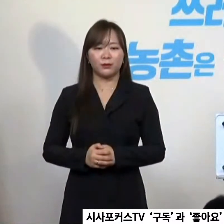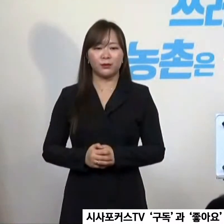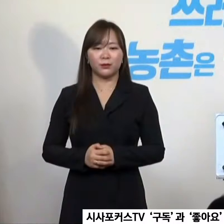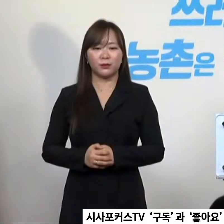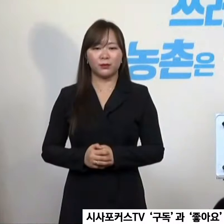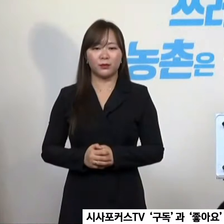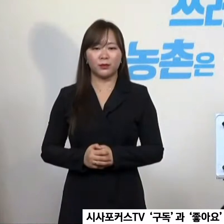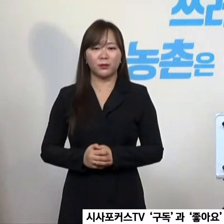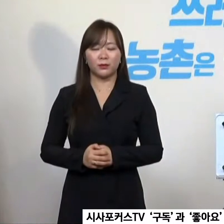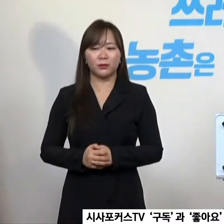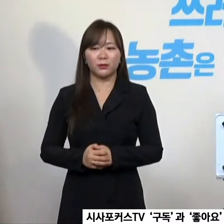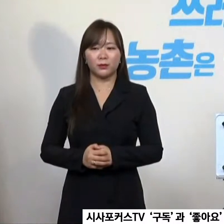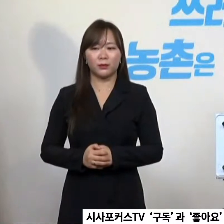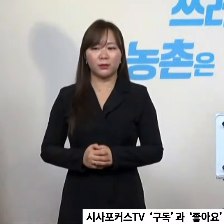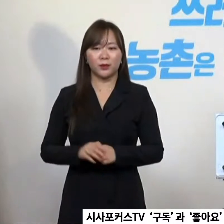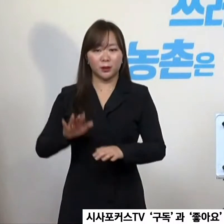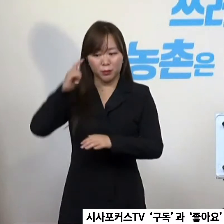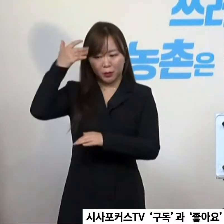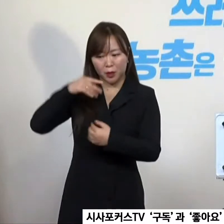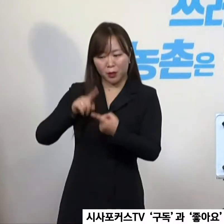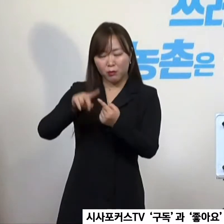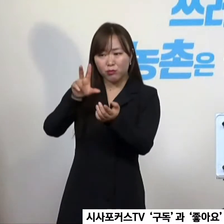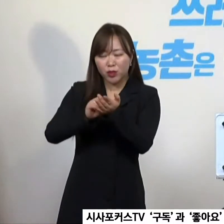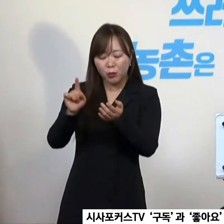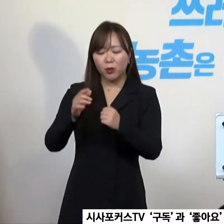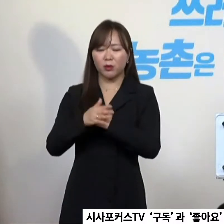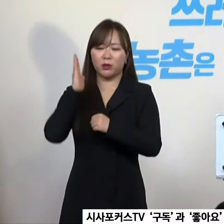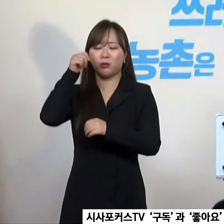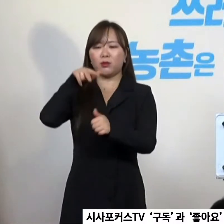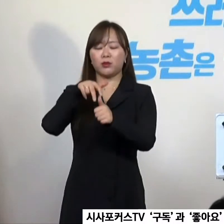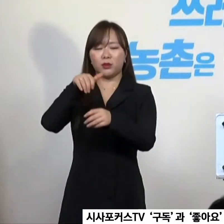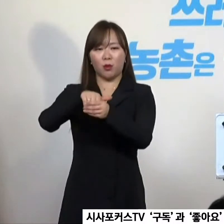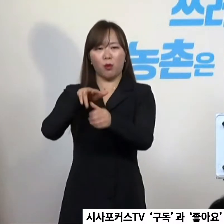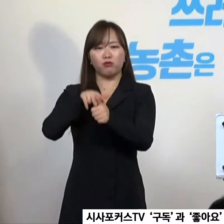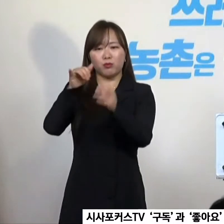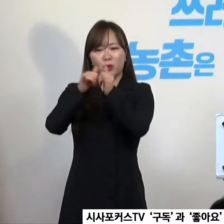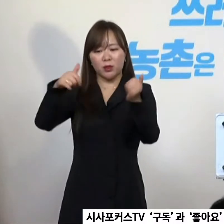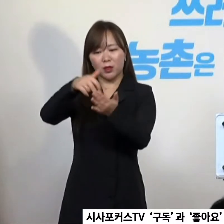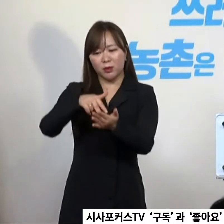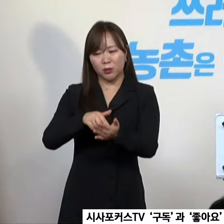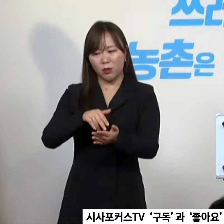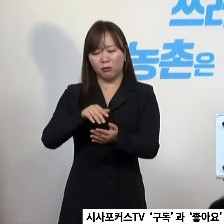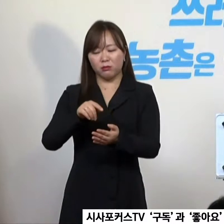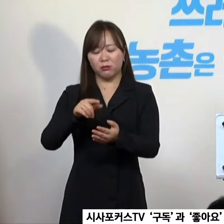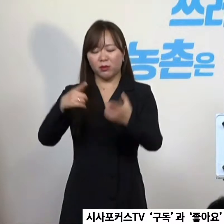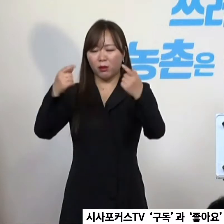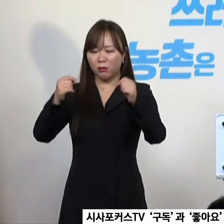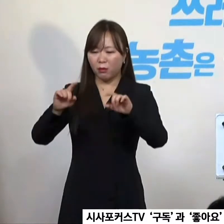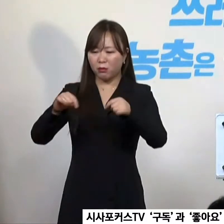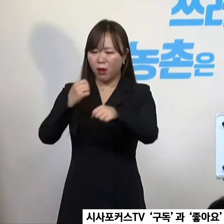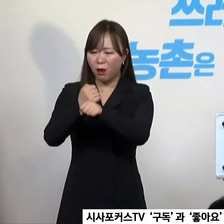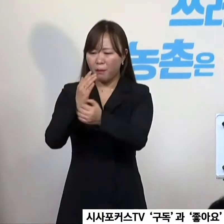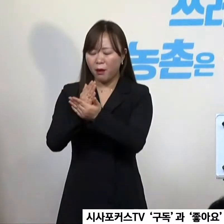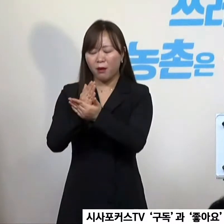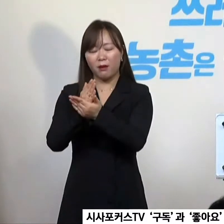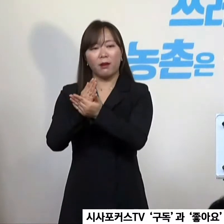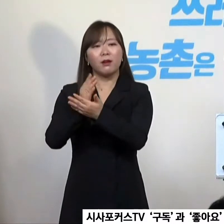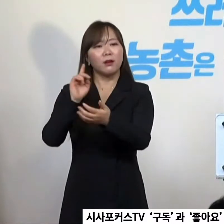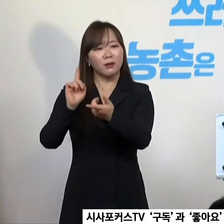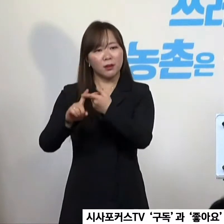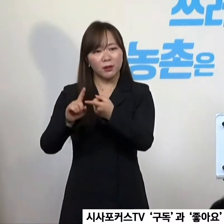자, 그 문제는 대선 후보로서 보이콧을 한다 안 한다 또